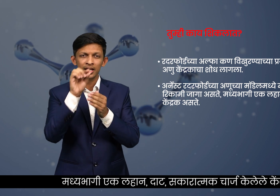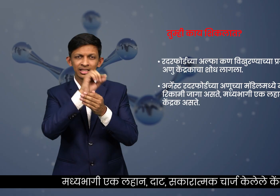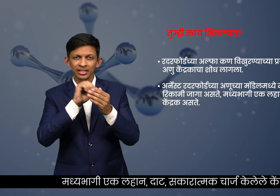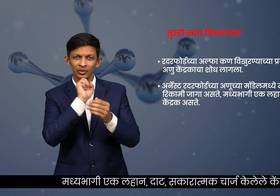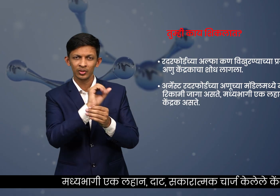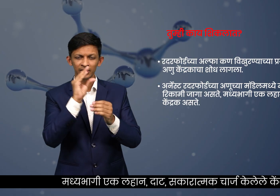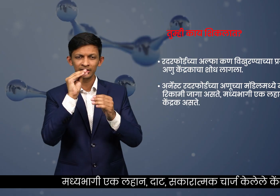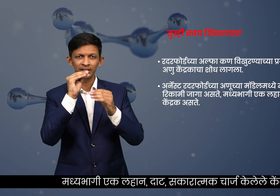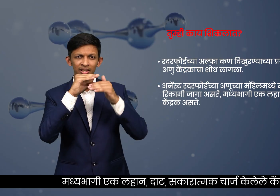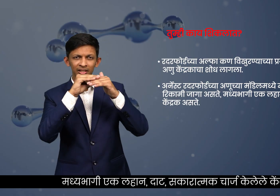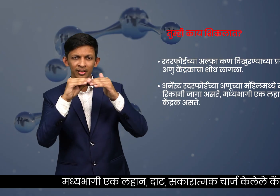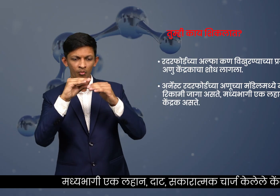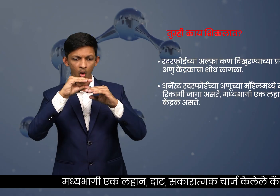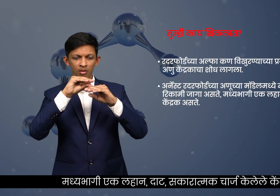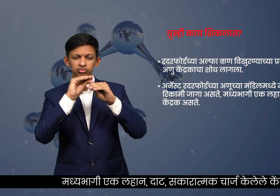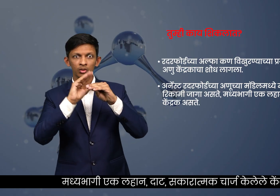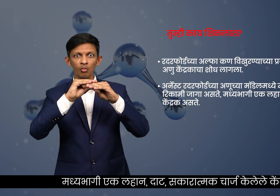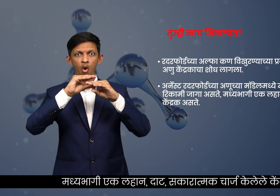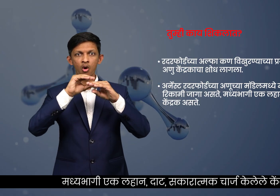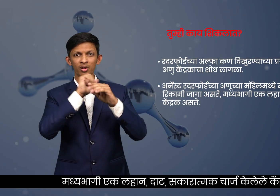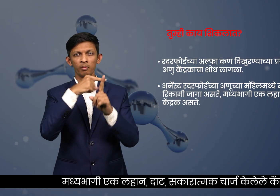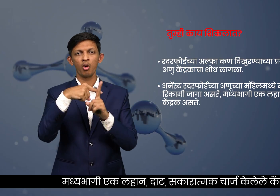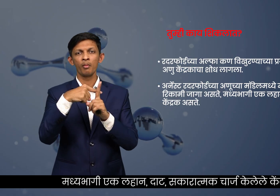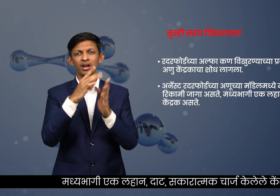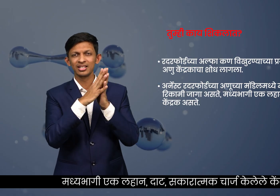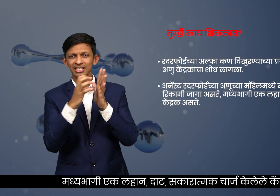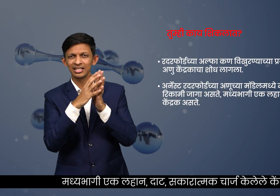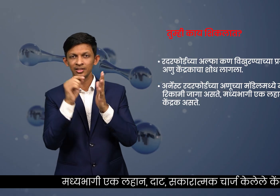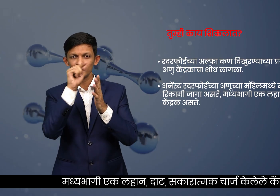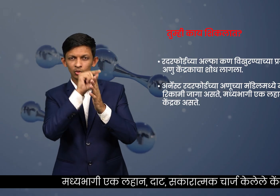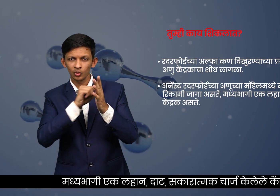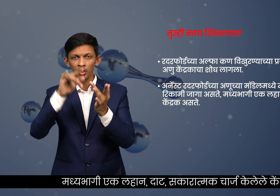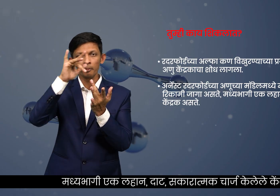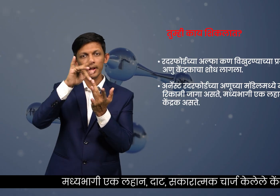मध्यभागी एक लहान, दाट, सकारात्मक चार्ज केलेले केंद्रक असते.